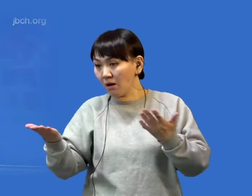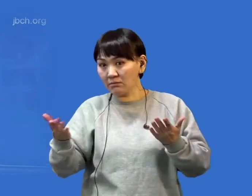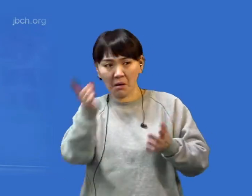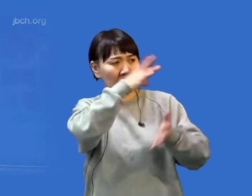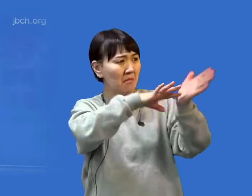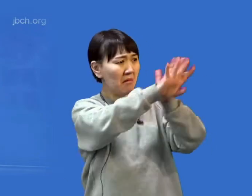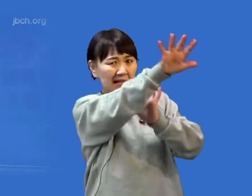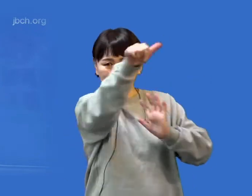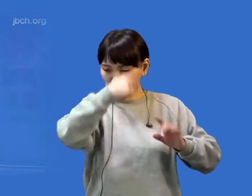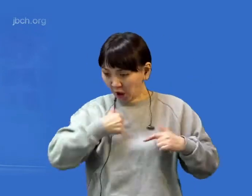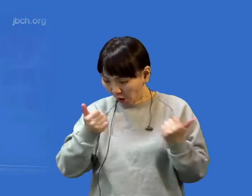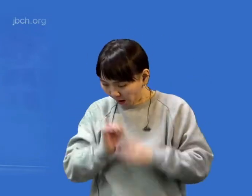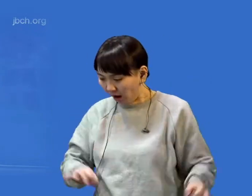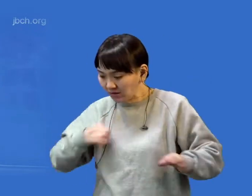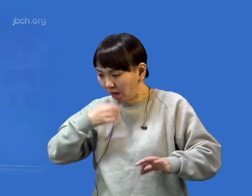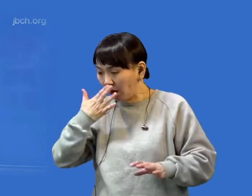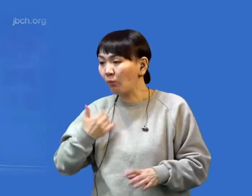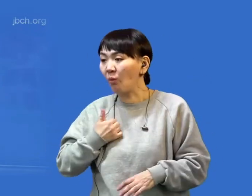хөөхд